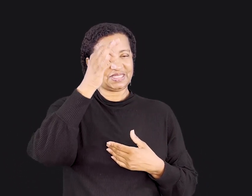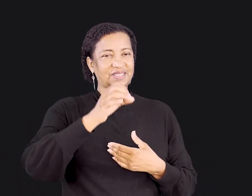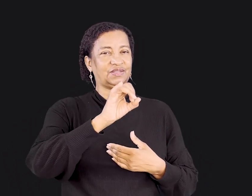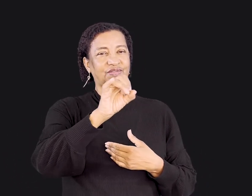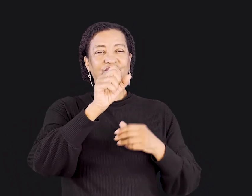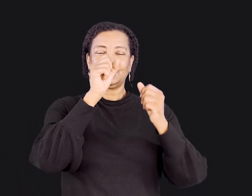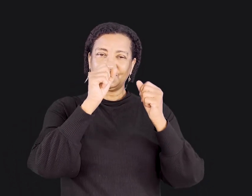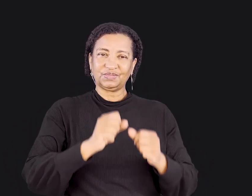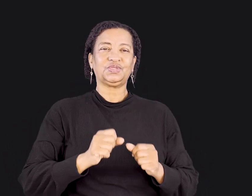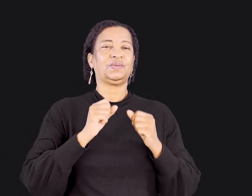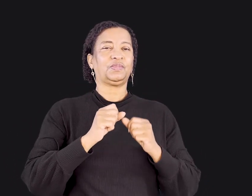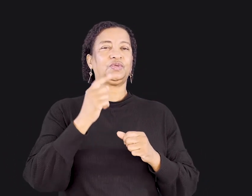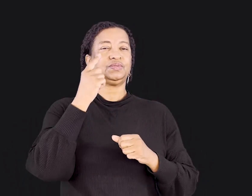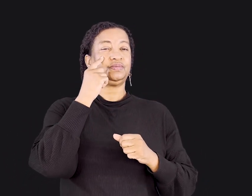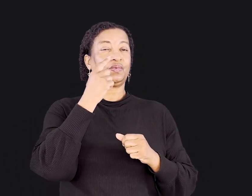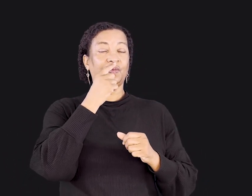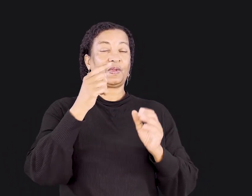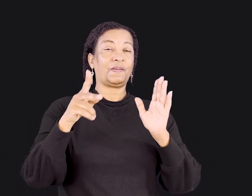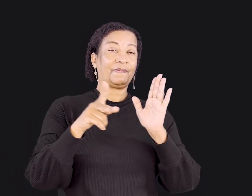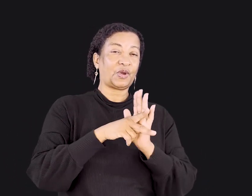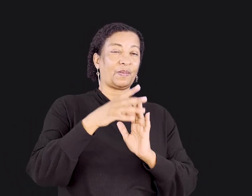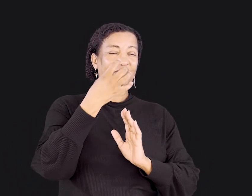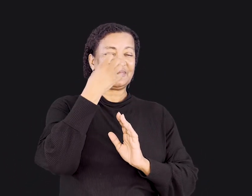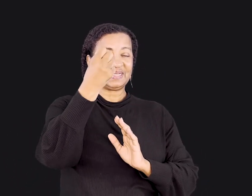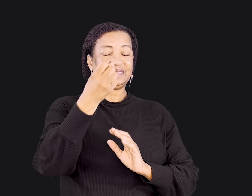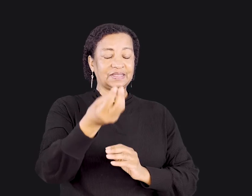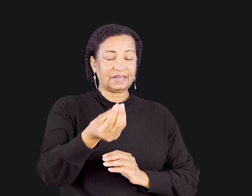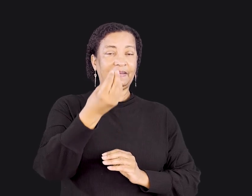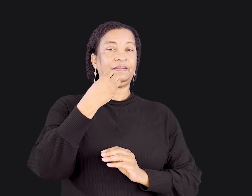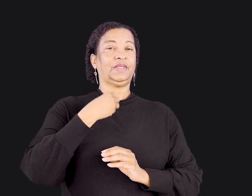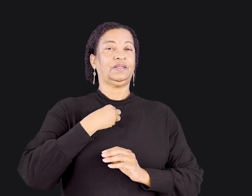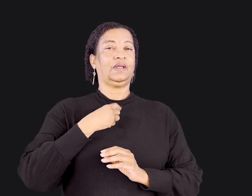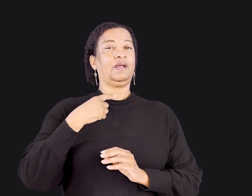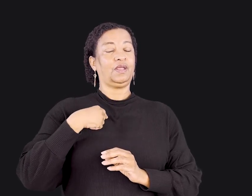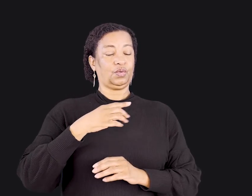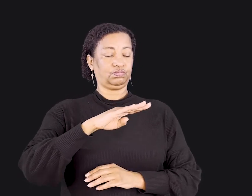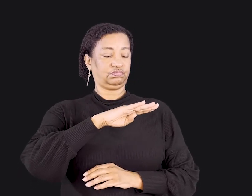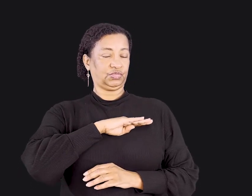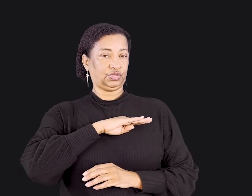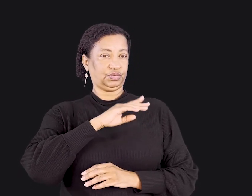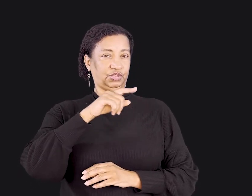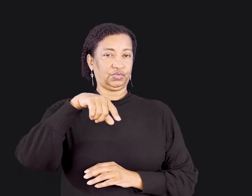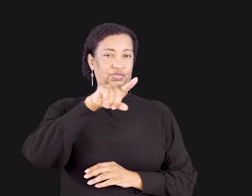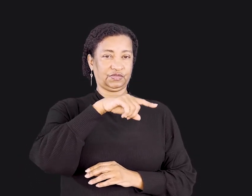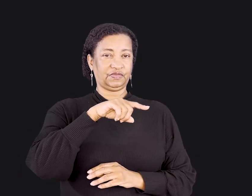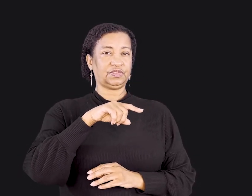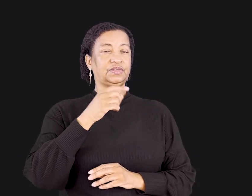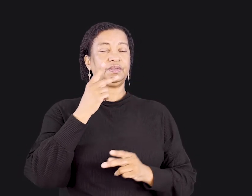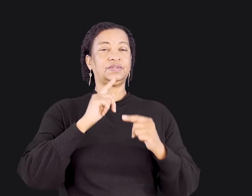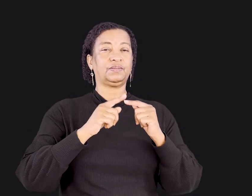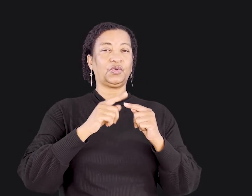teriam arrancado os próprios olhos para dá-los a mim. Tornei-me inimigo de vocês por lhes dizer a